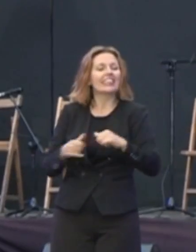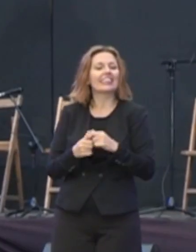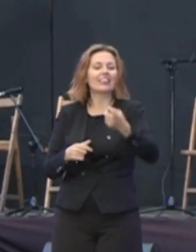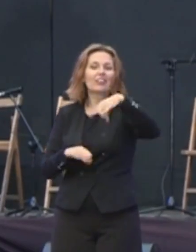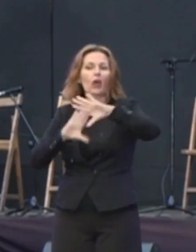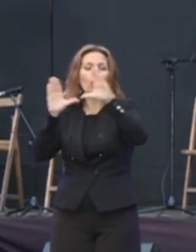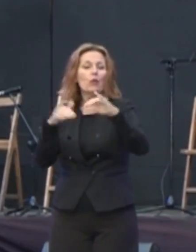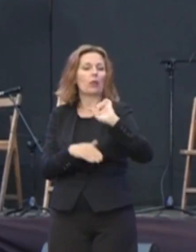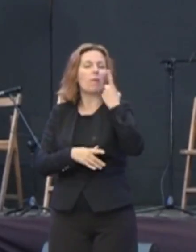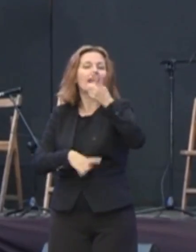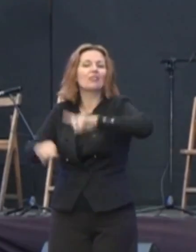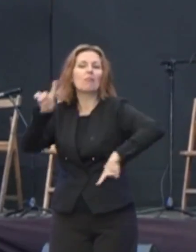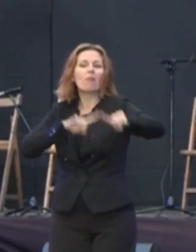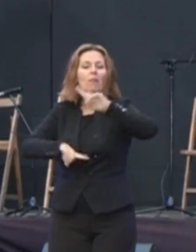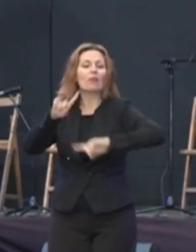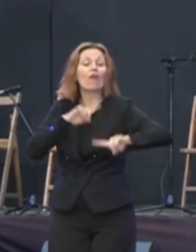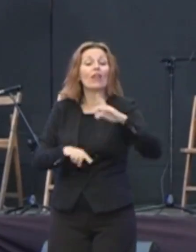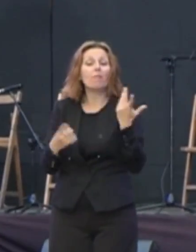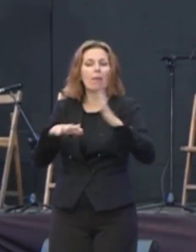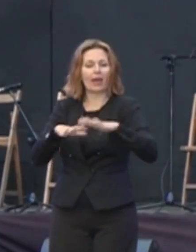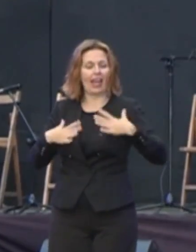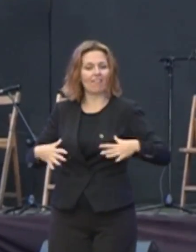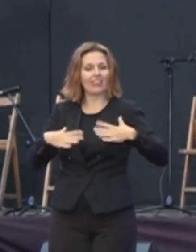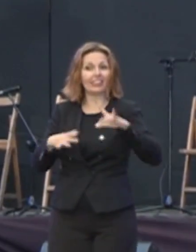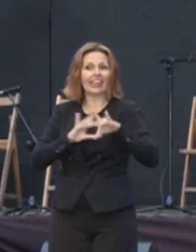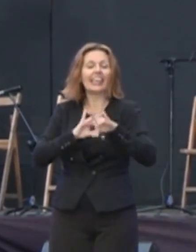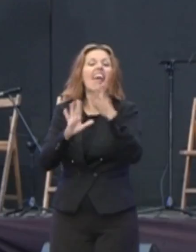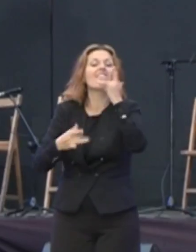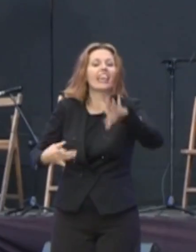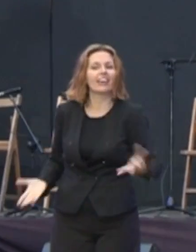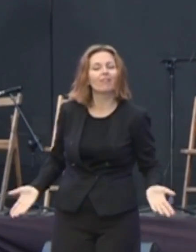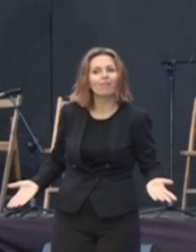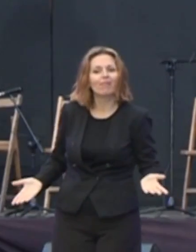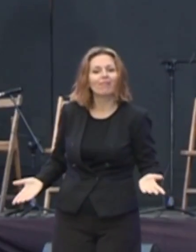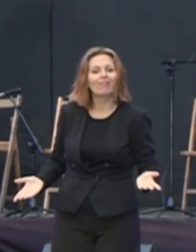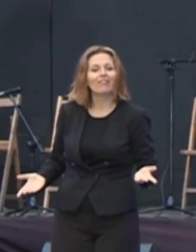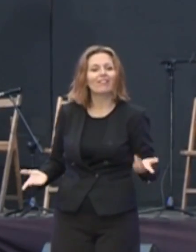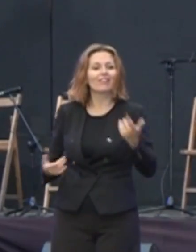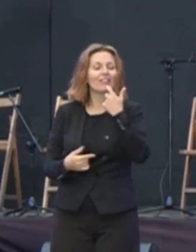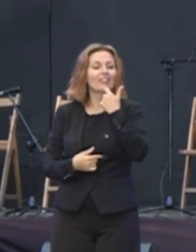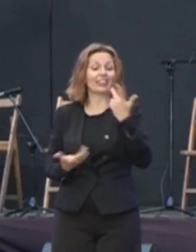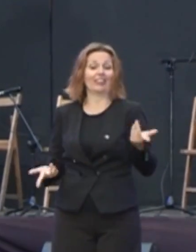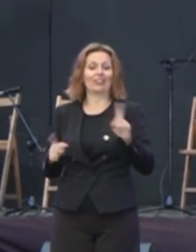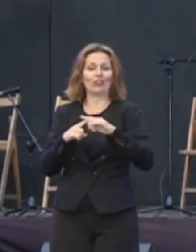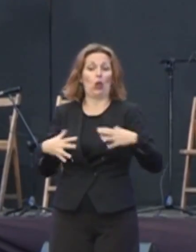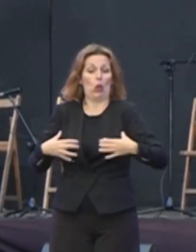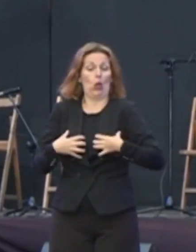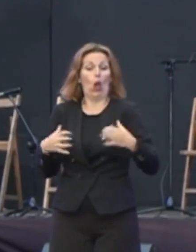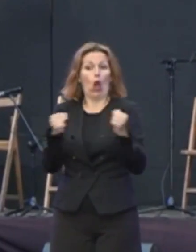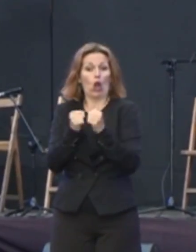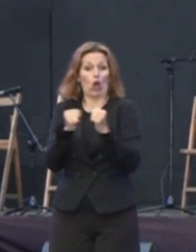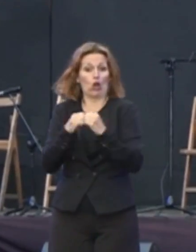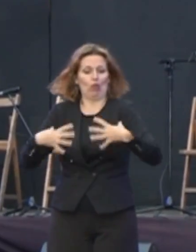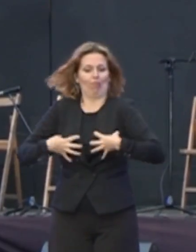¿Cuál es el grupo que más problemas ha tenido para vestir a sus guías? Lo de yo, los cocos no me los